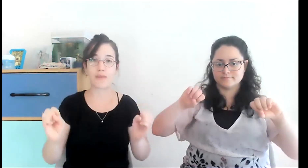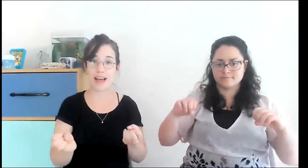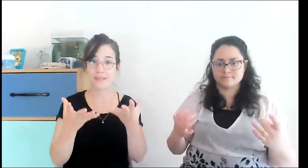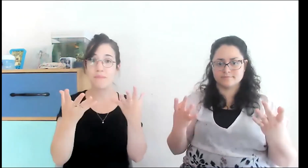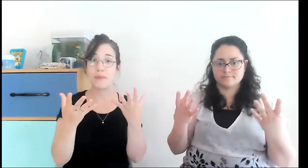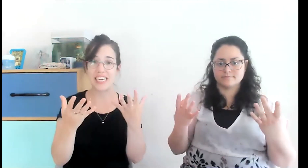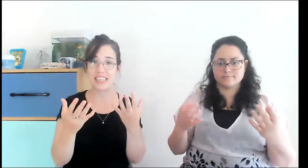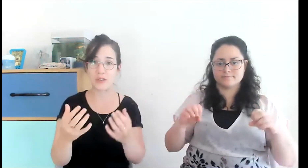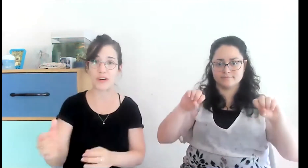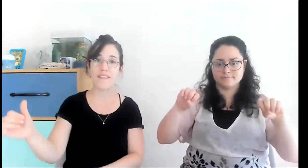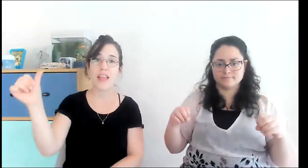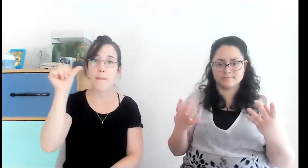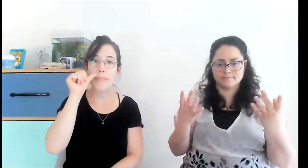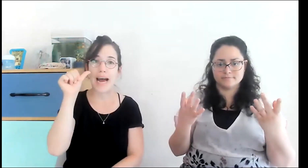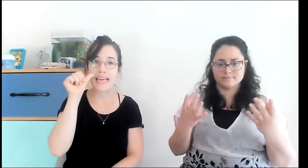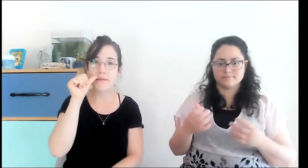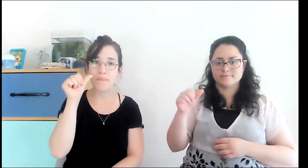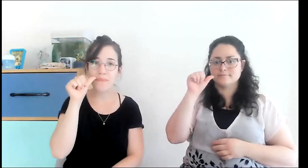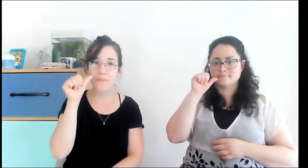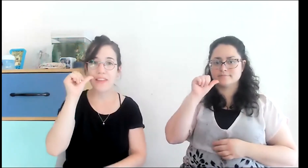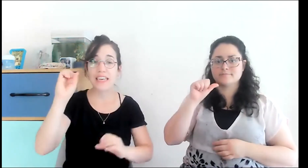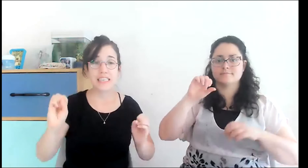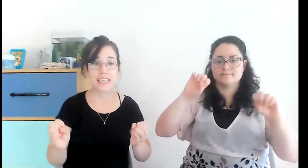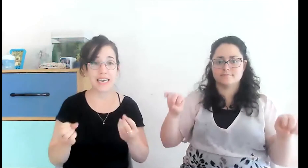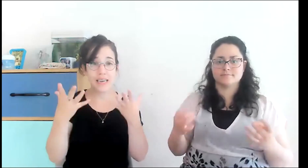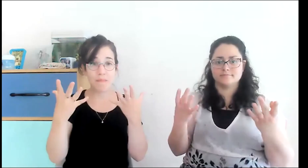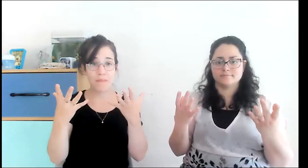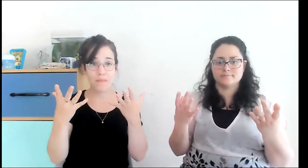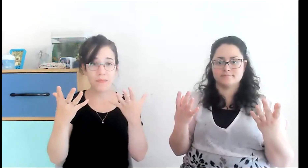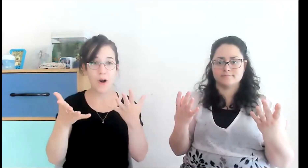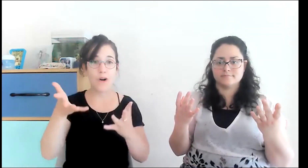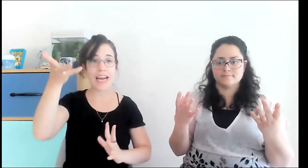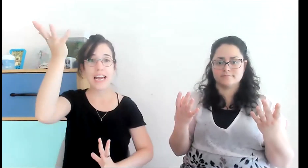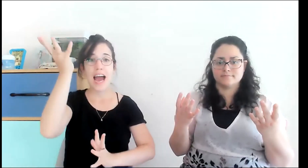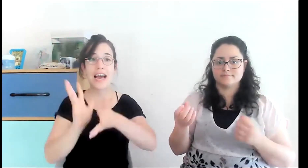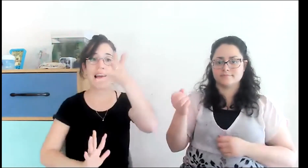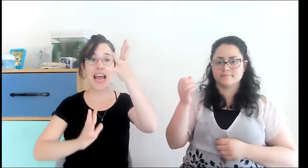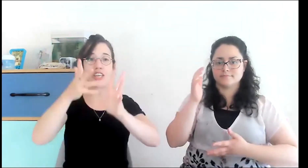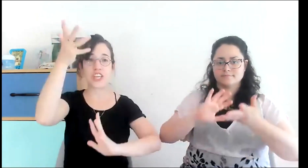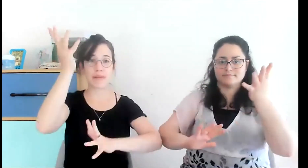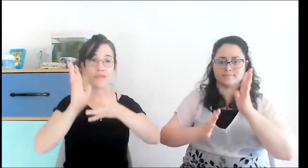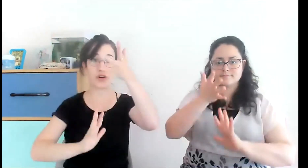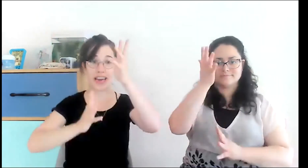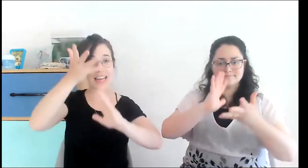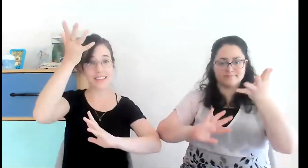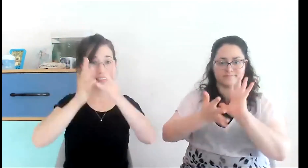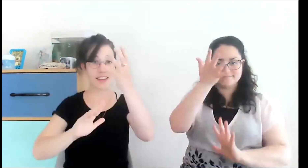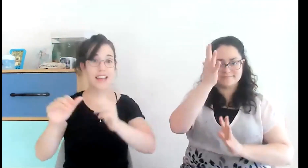למעלה. בדיוק. מים זקים, אוקיי? על האש המבוערת,